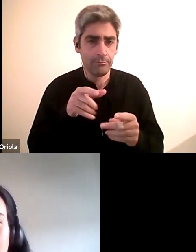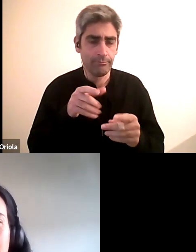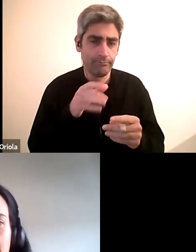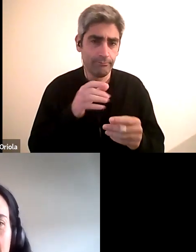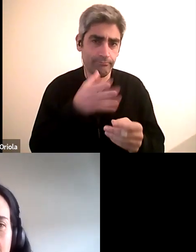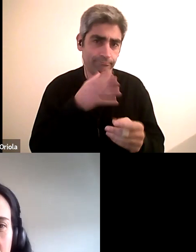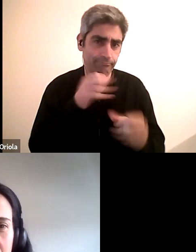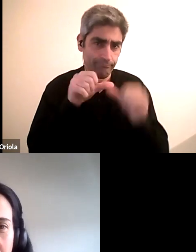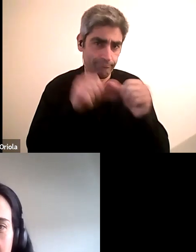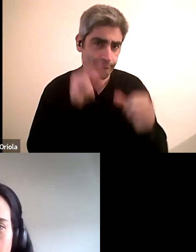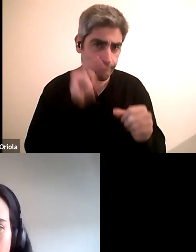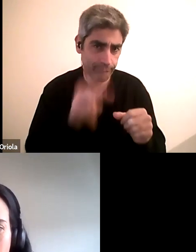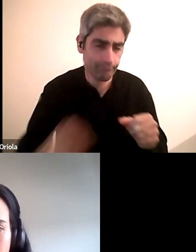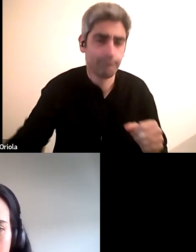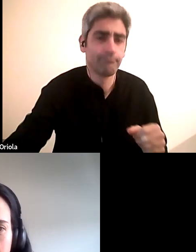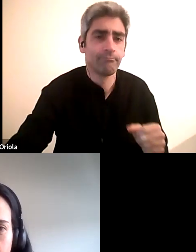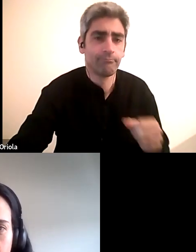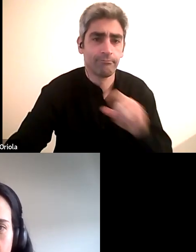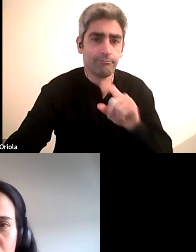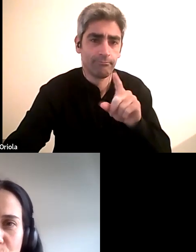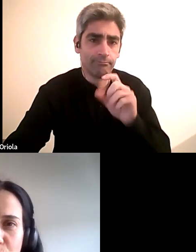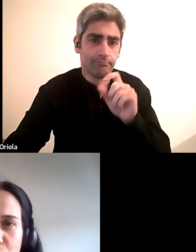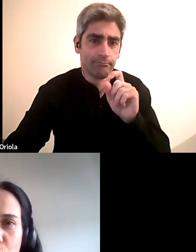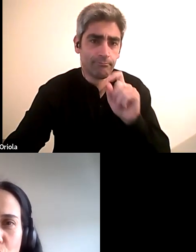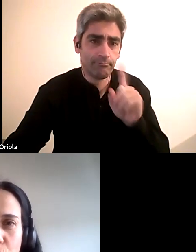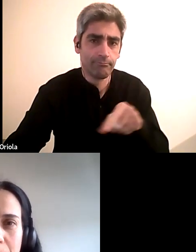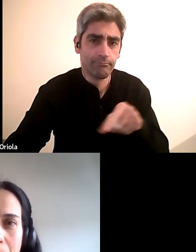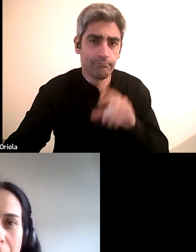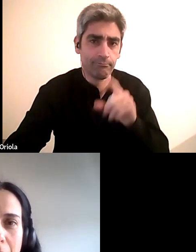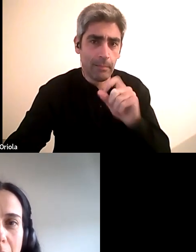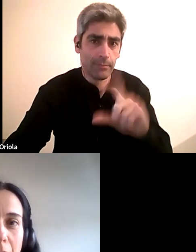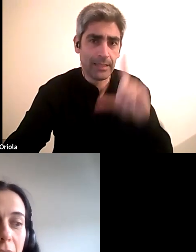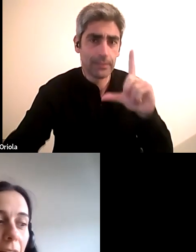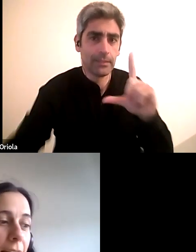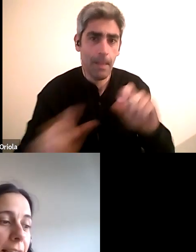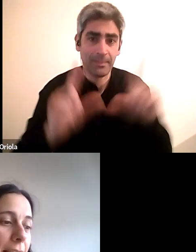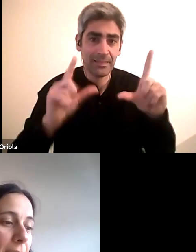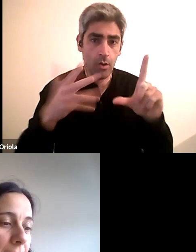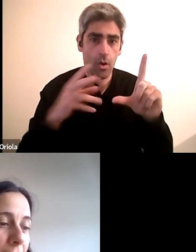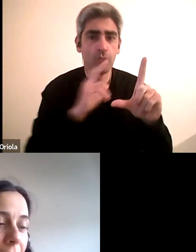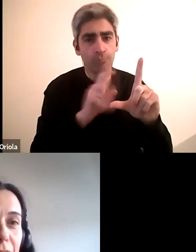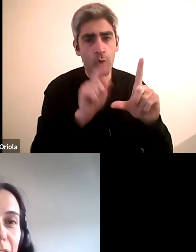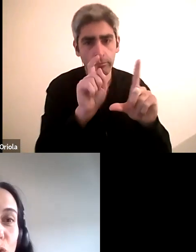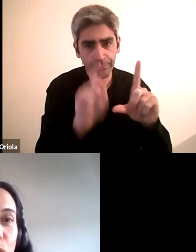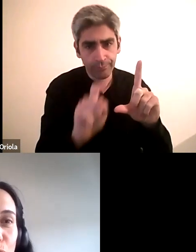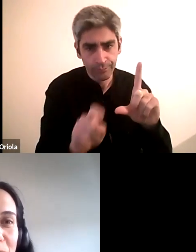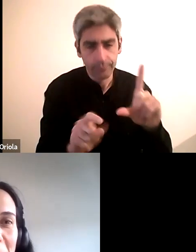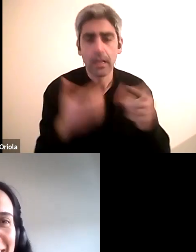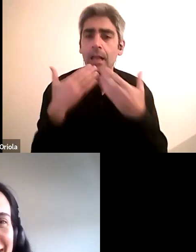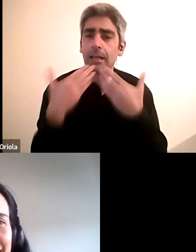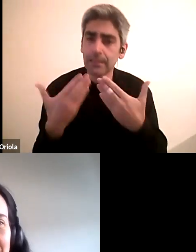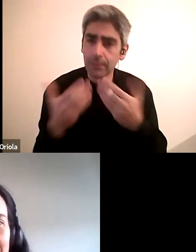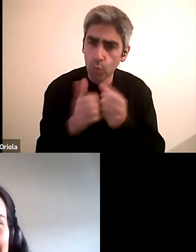sessão, que devem ter agora apresentado no vosso monitor. Agradecer a todos